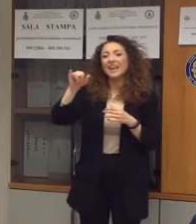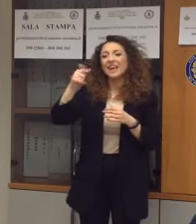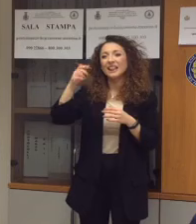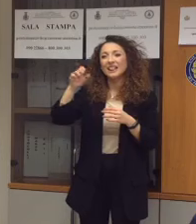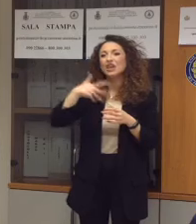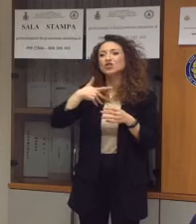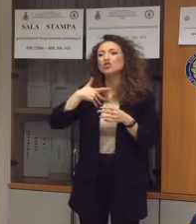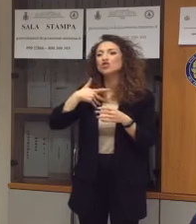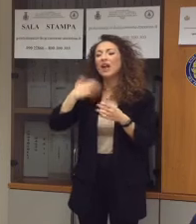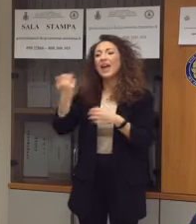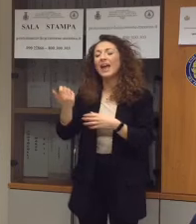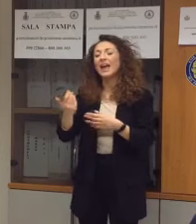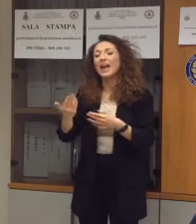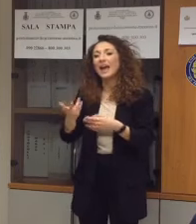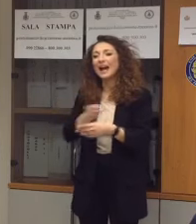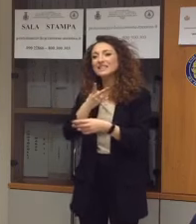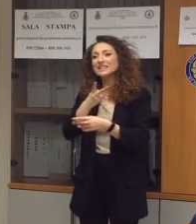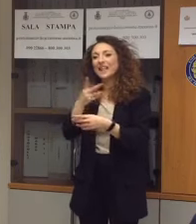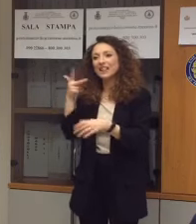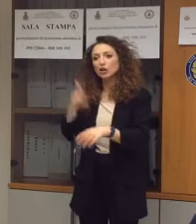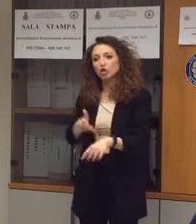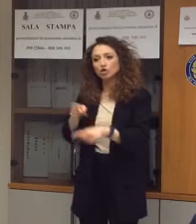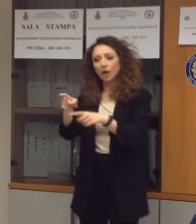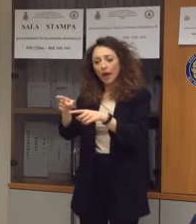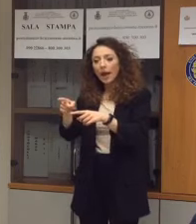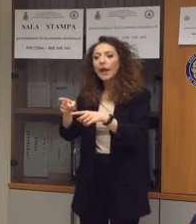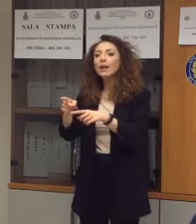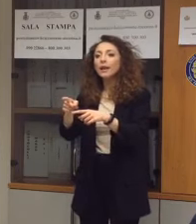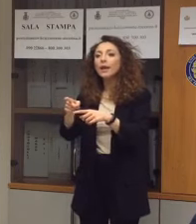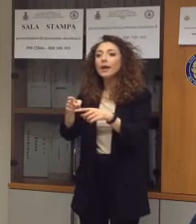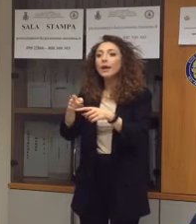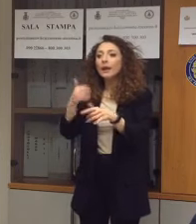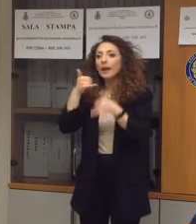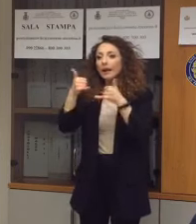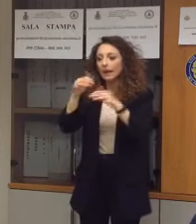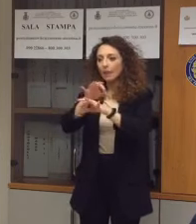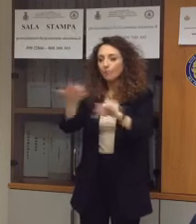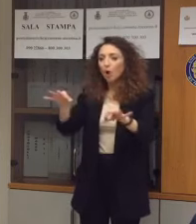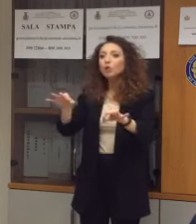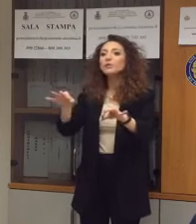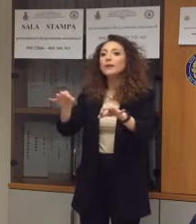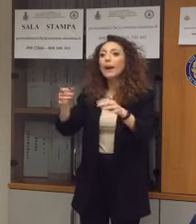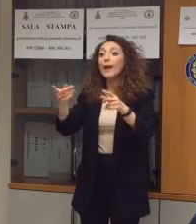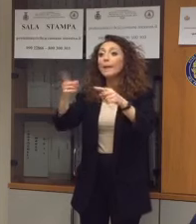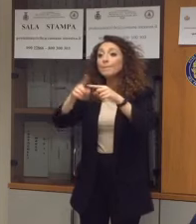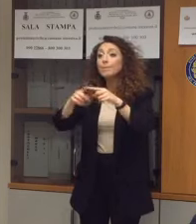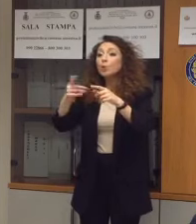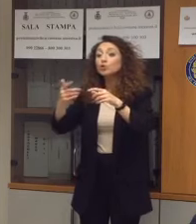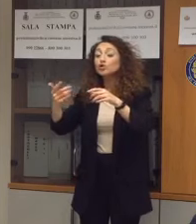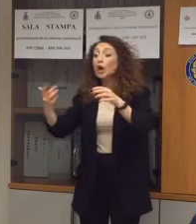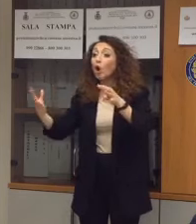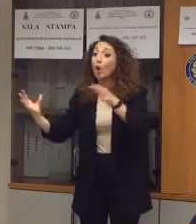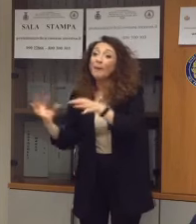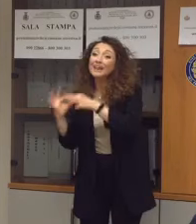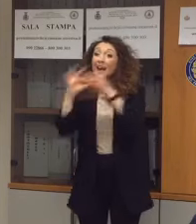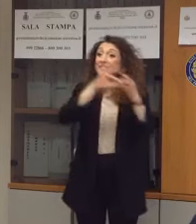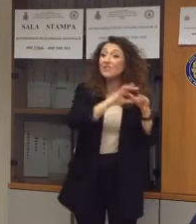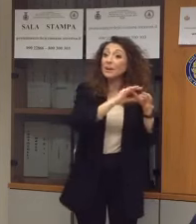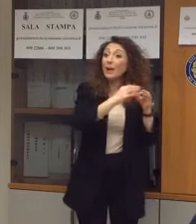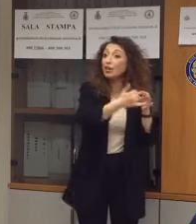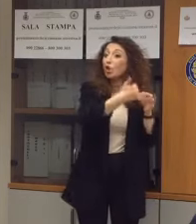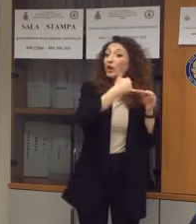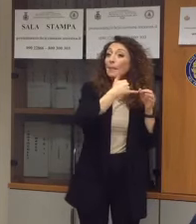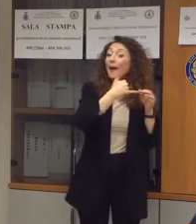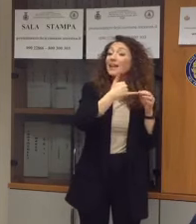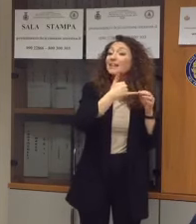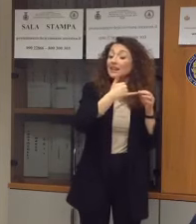sociali, hanno avuto un trasferimento di chiamata ai cellulari dell'assistente sociale che stanno lavorando in smart working. Qualche